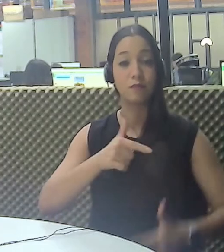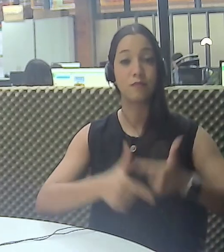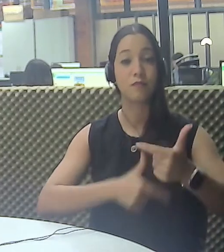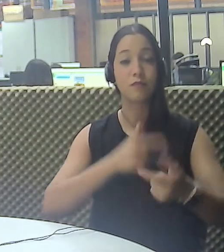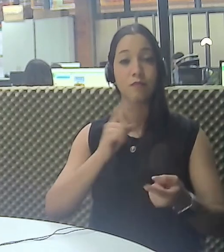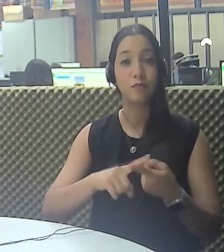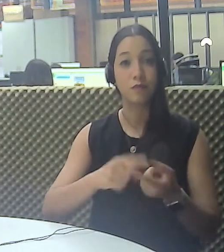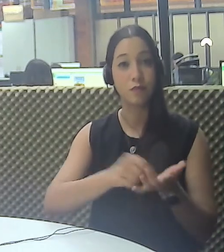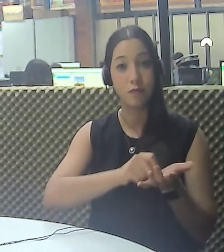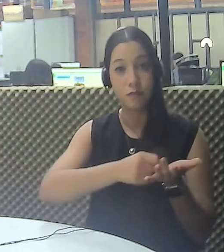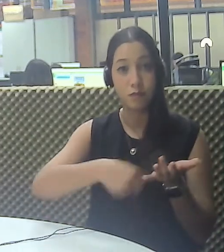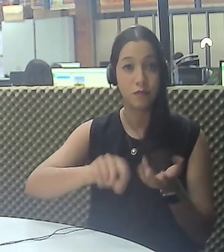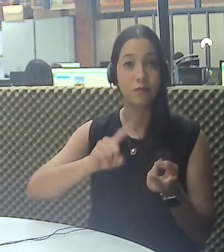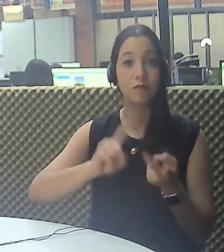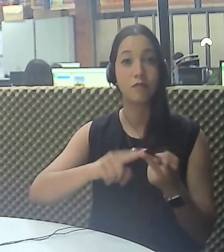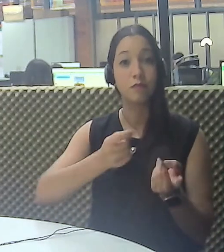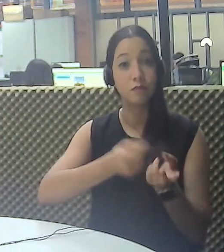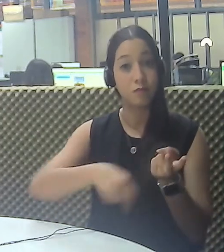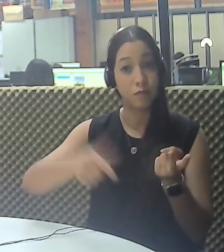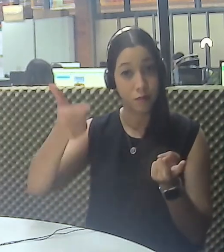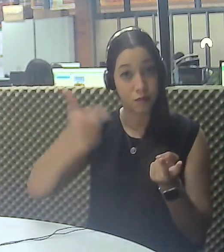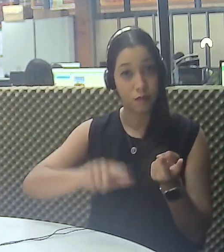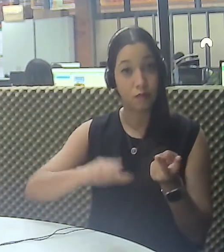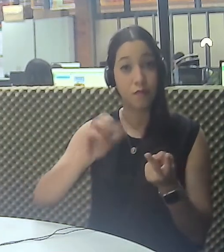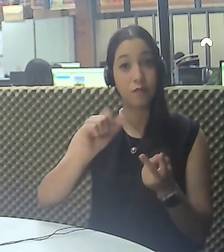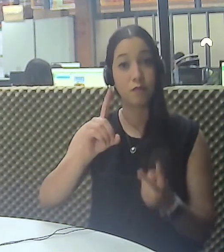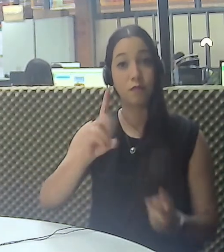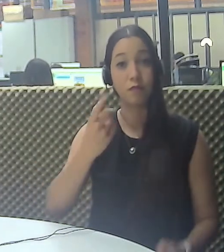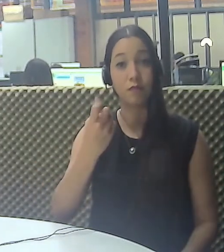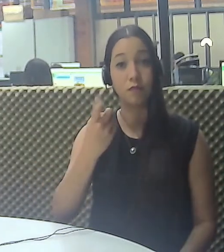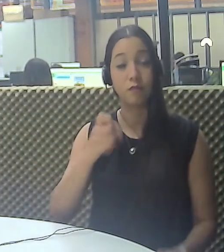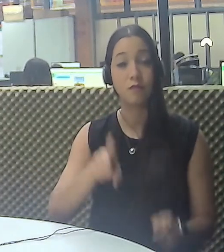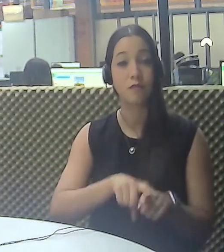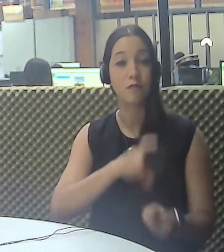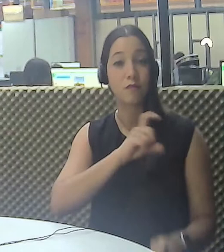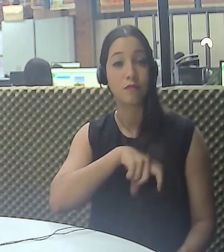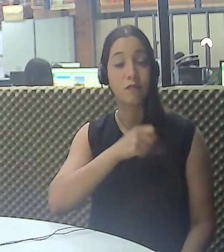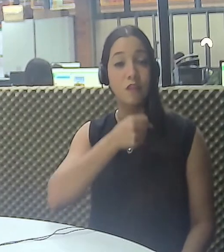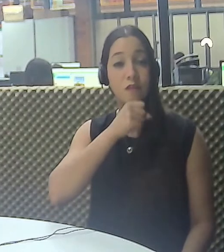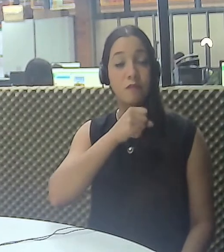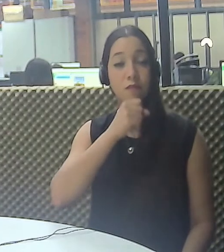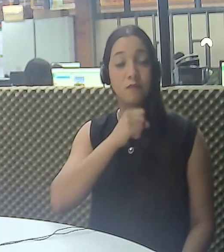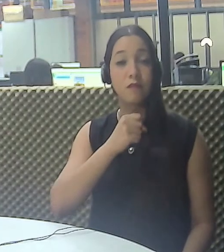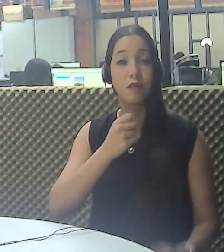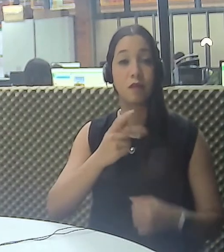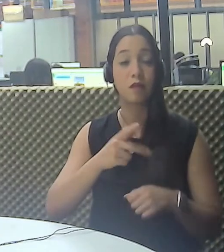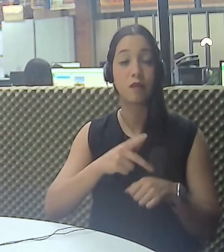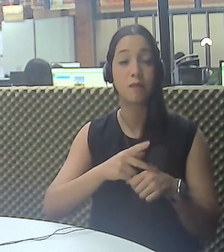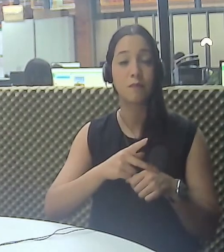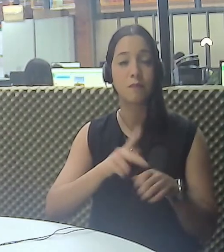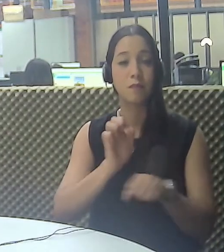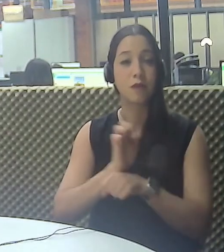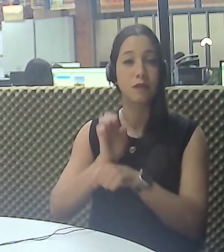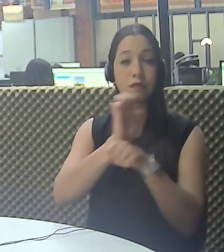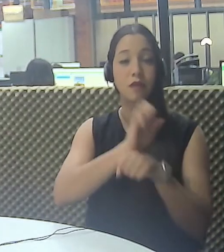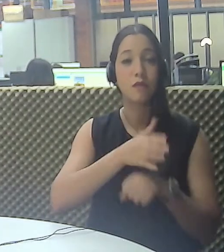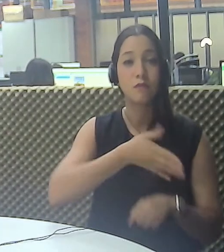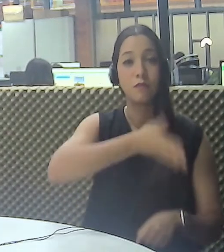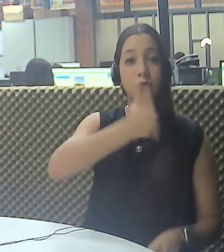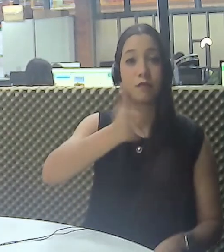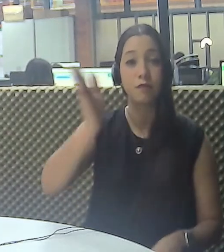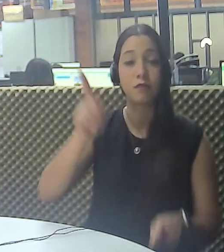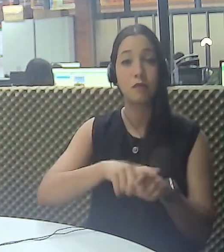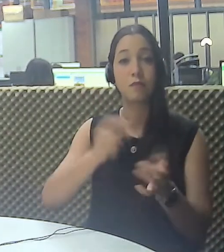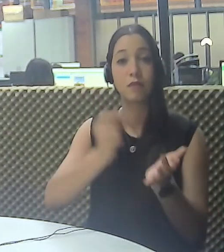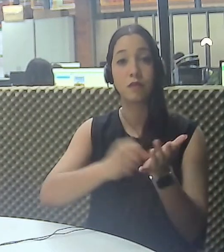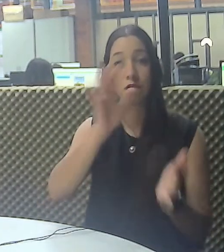como cadastramento e recadastramento do Cade Único, carteirinha do idoso interestadual, isenções para o registro